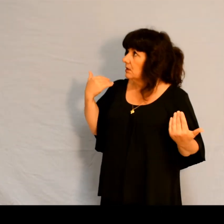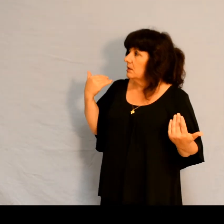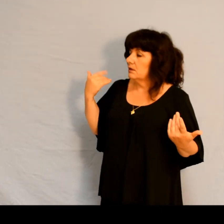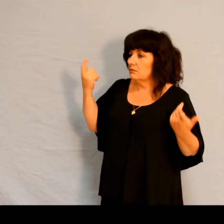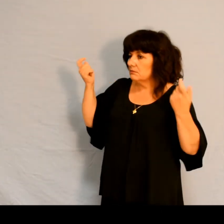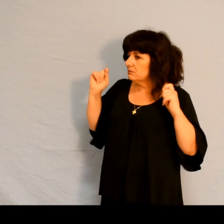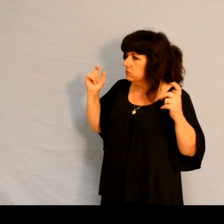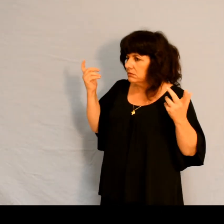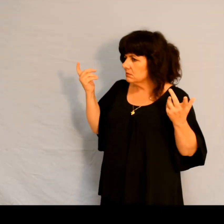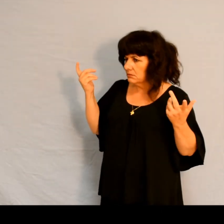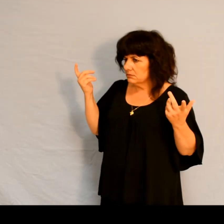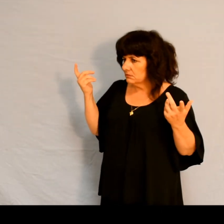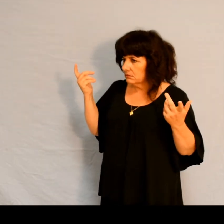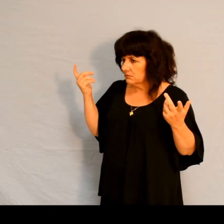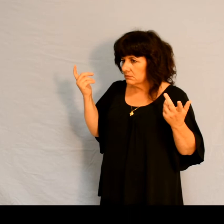Puis s'adressant à tous: